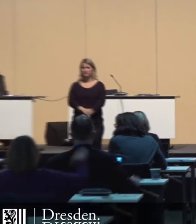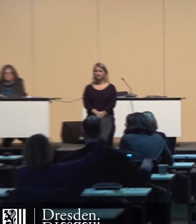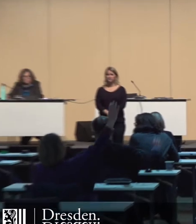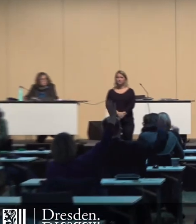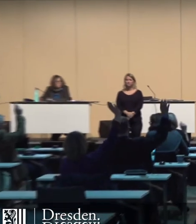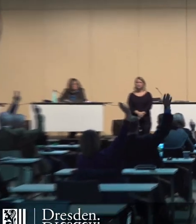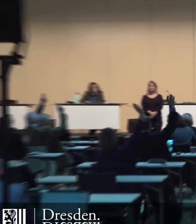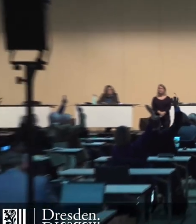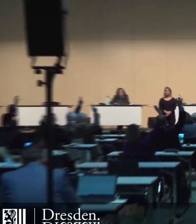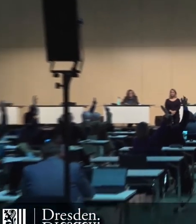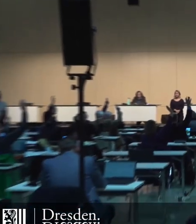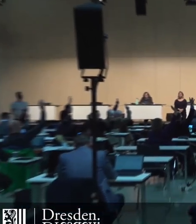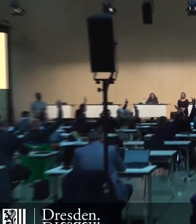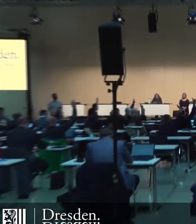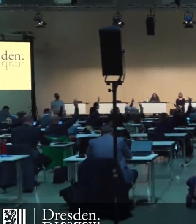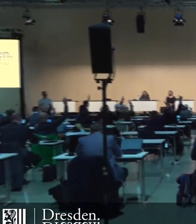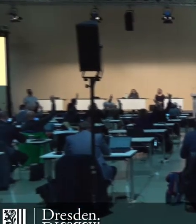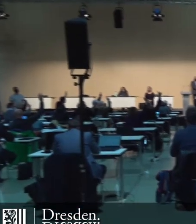Stimmzeichen.